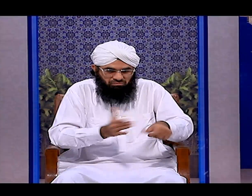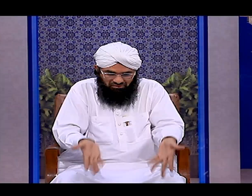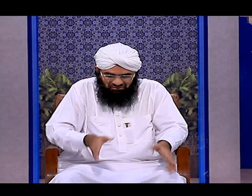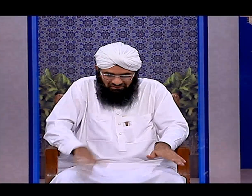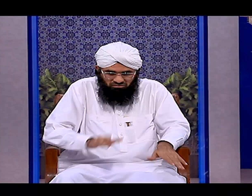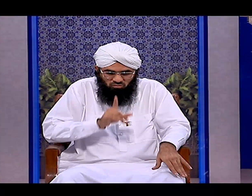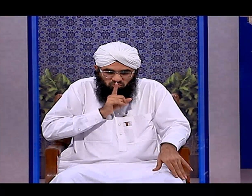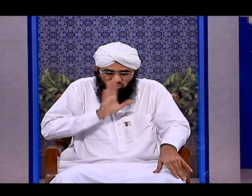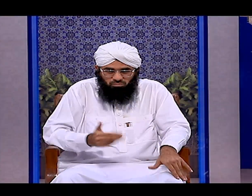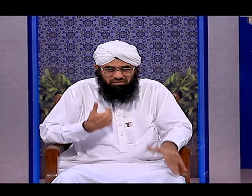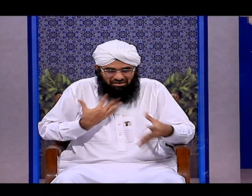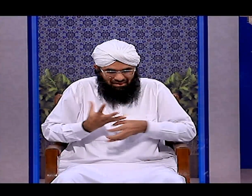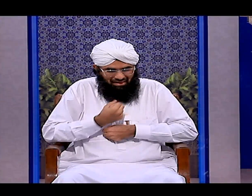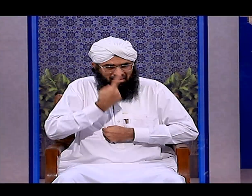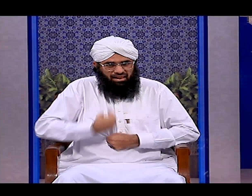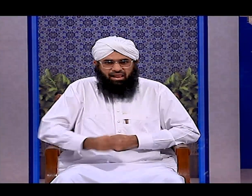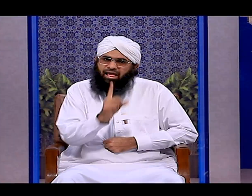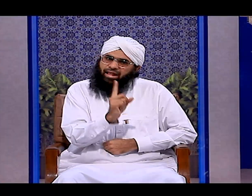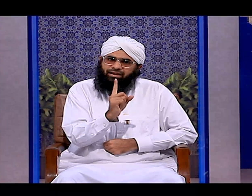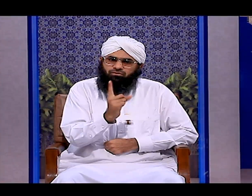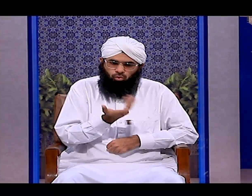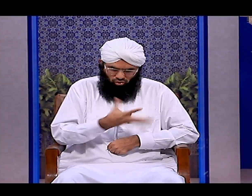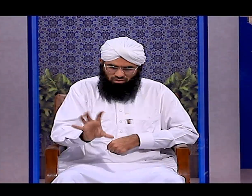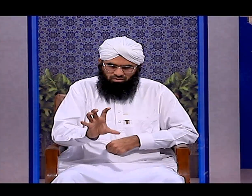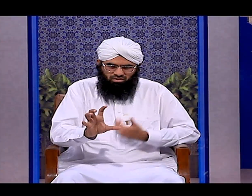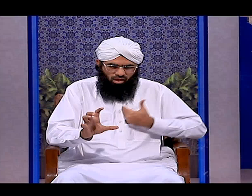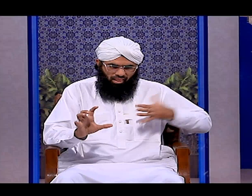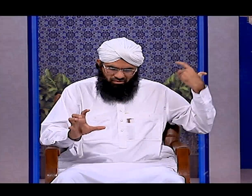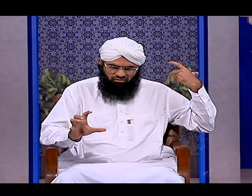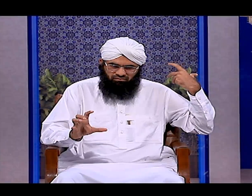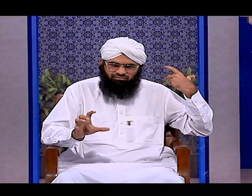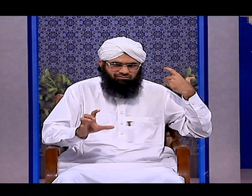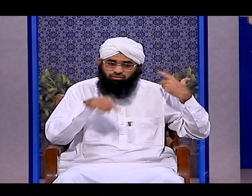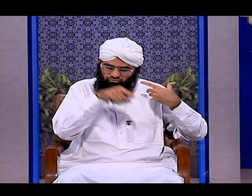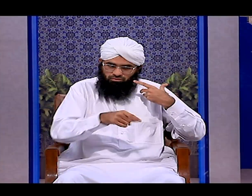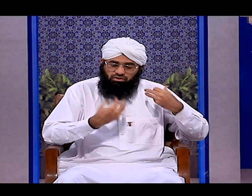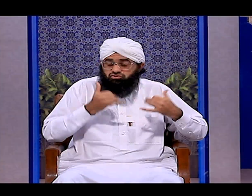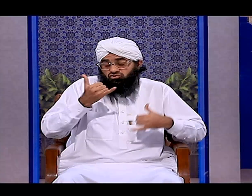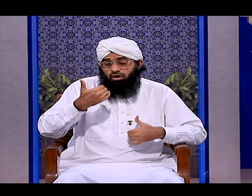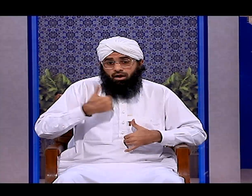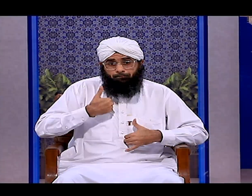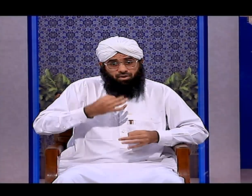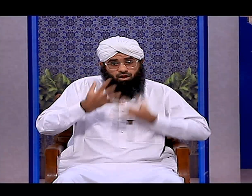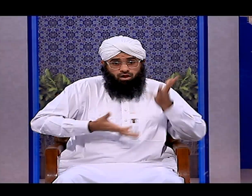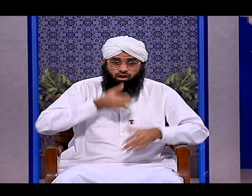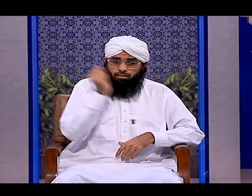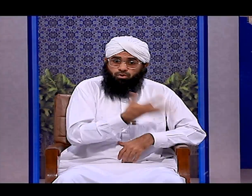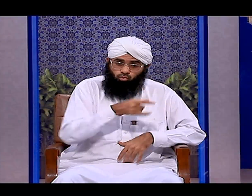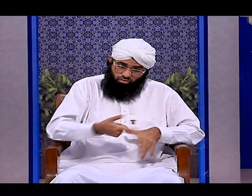میرے اعضاء، تم اور میں ایک ہی تو ہیں۔ میں جہنم میں گیا تو تم بھی تو جہنم ہی میں جلو گے۔ میں تمہیں بچانے